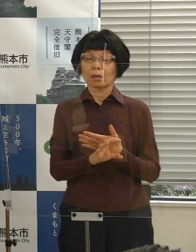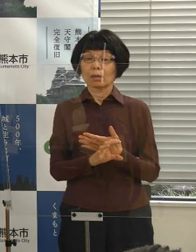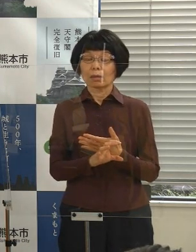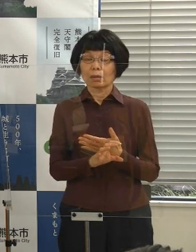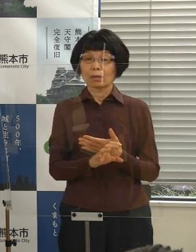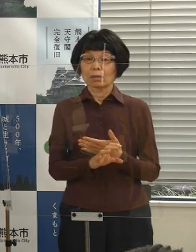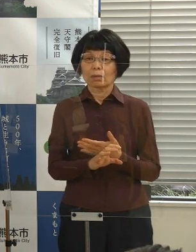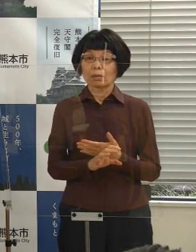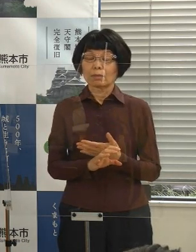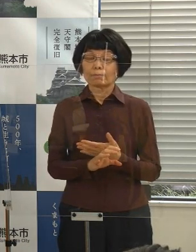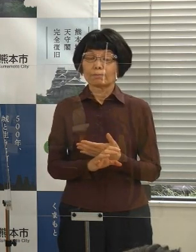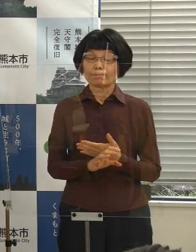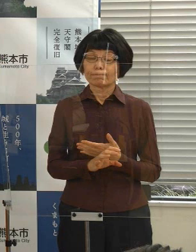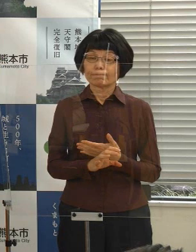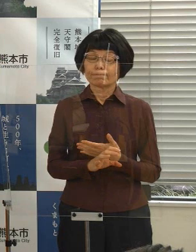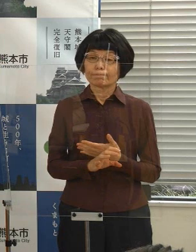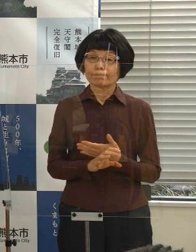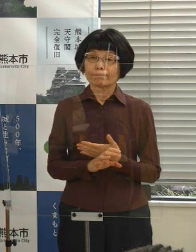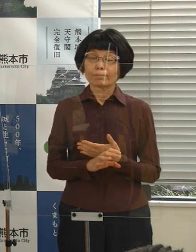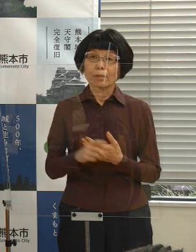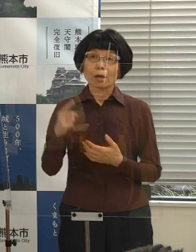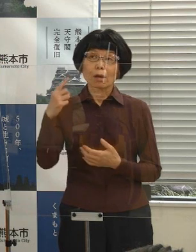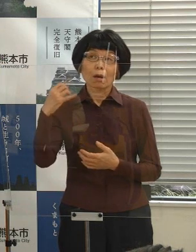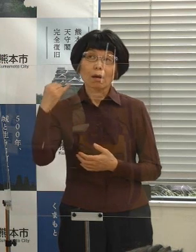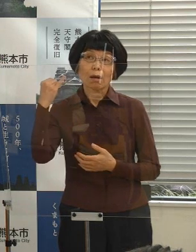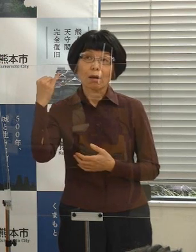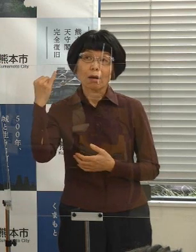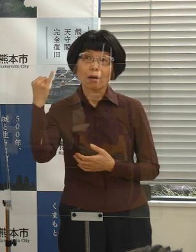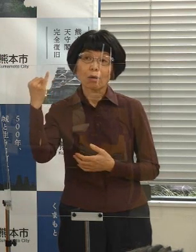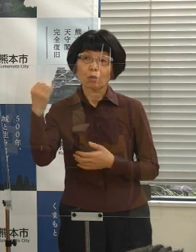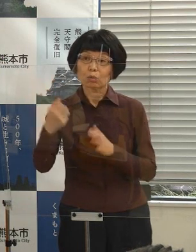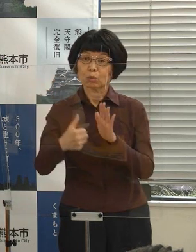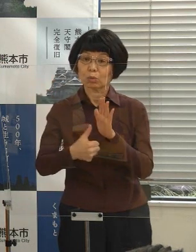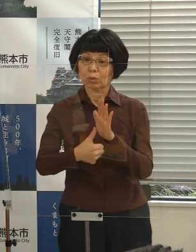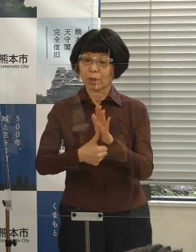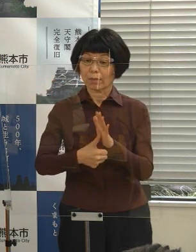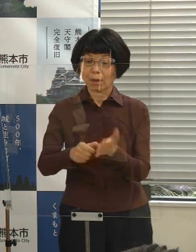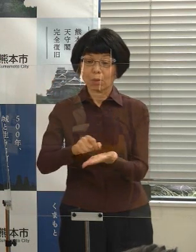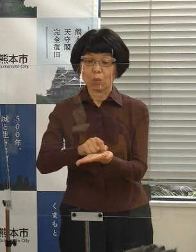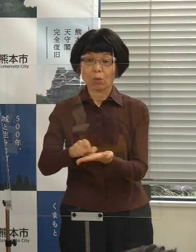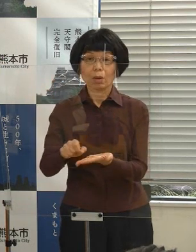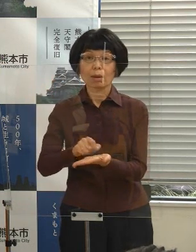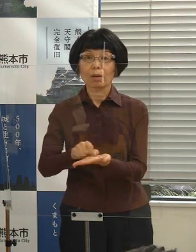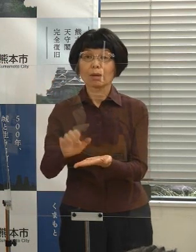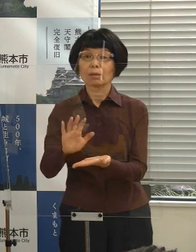まあ、母親の名前を例えば書かないで、